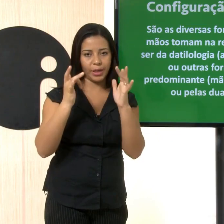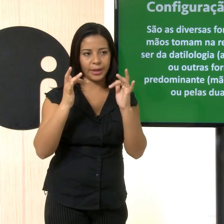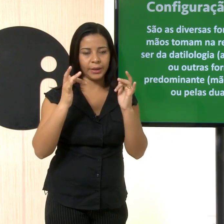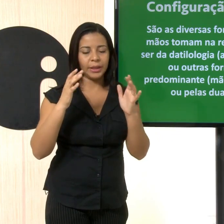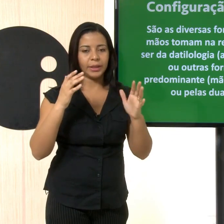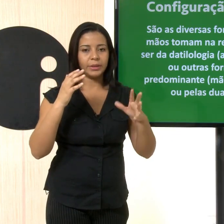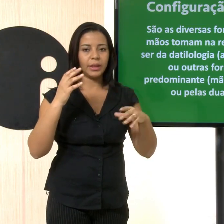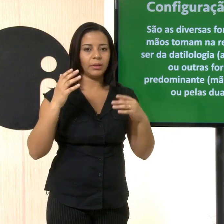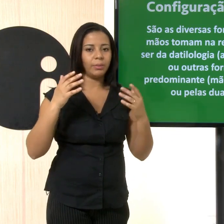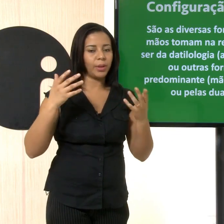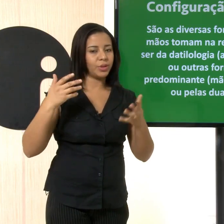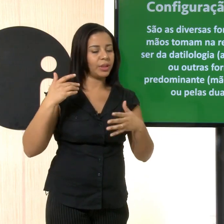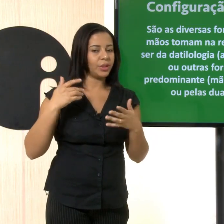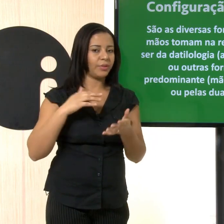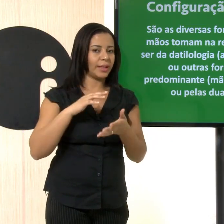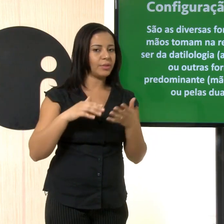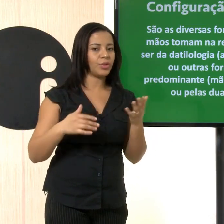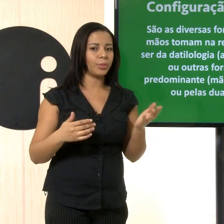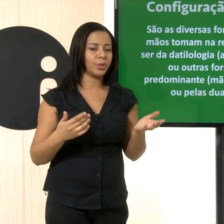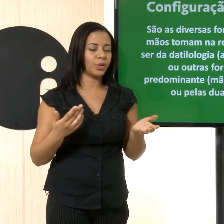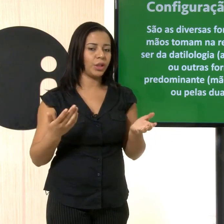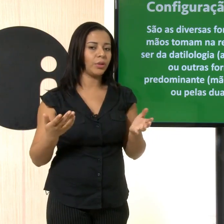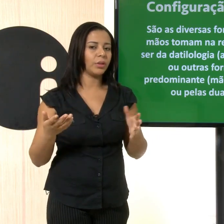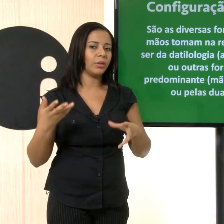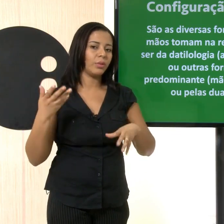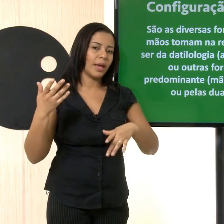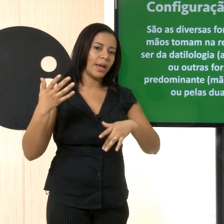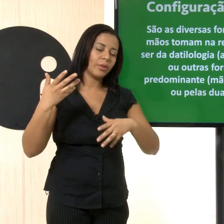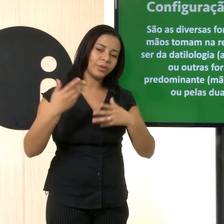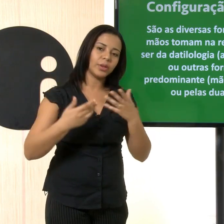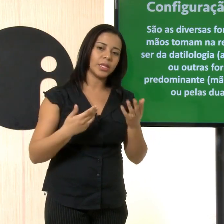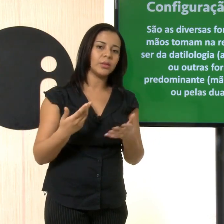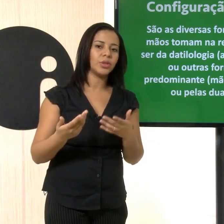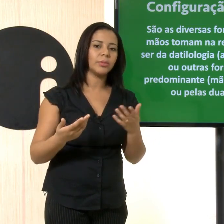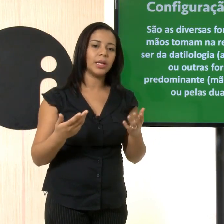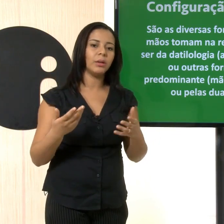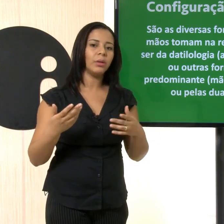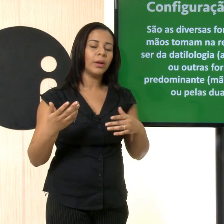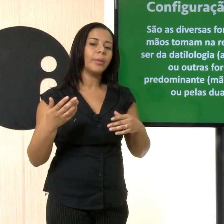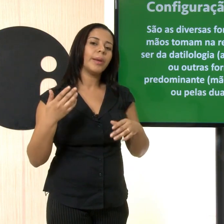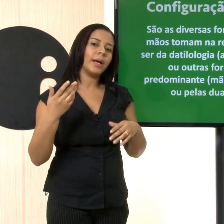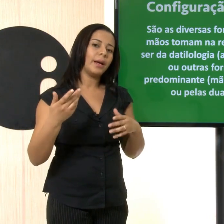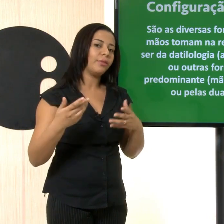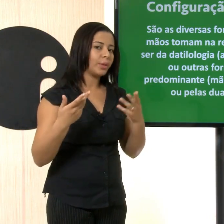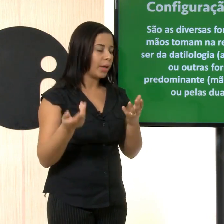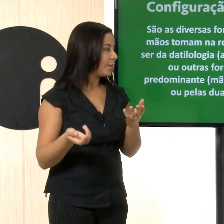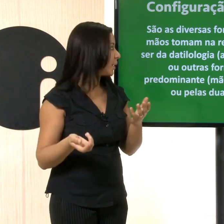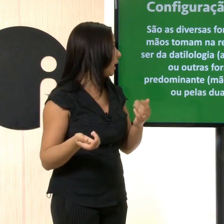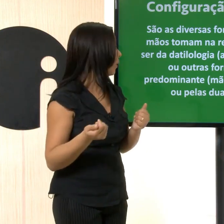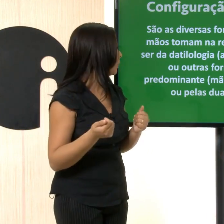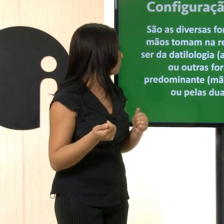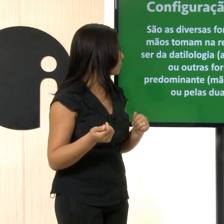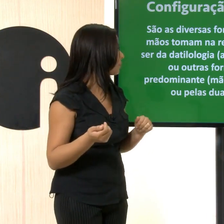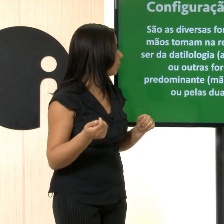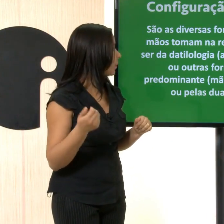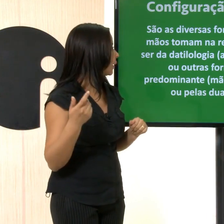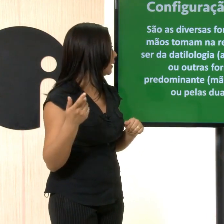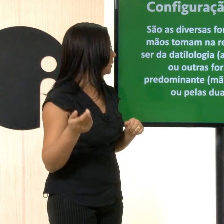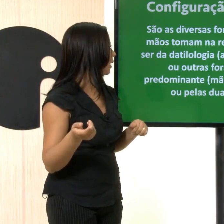namorar. Então, pode ter diversos tipos de configuração de mão para formar um sinal.